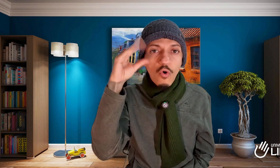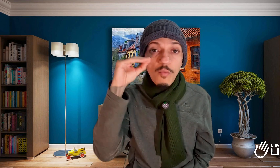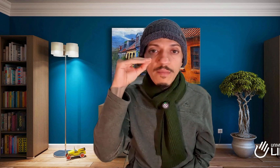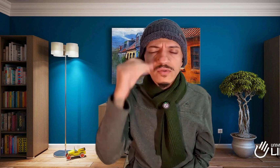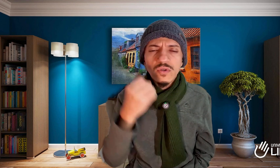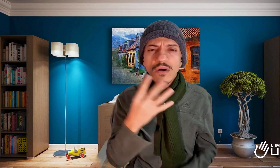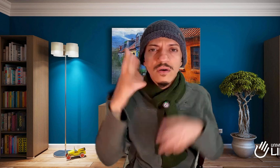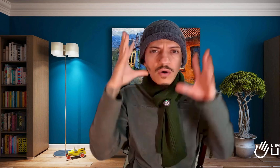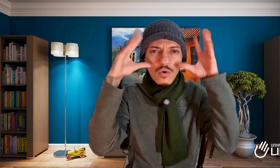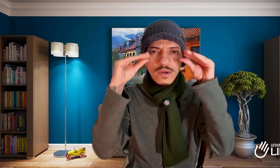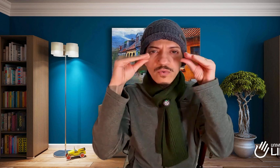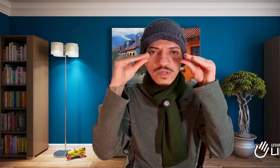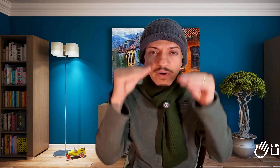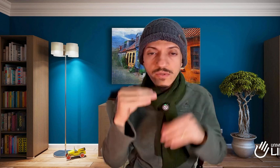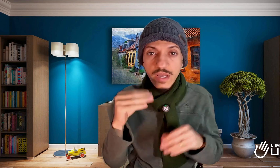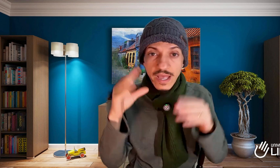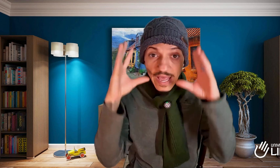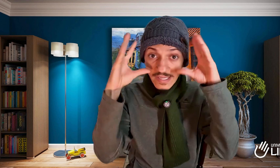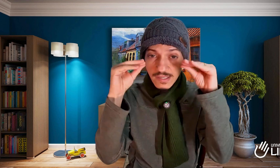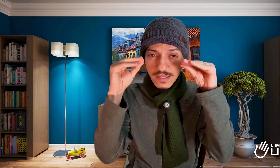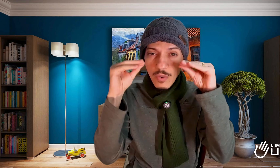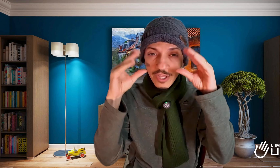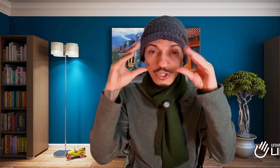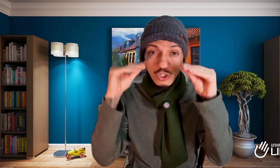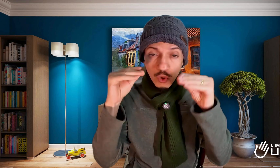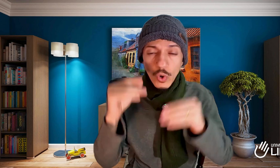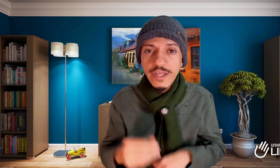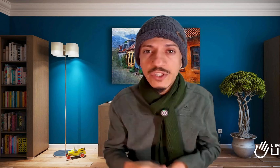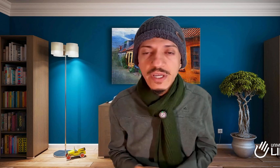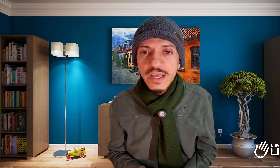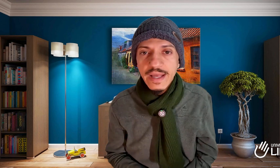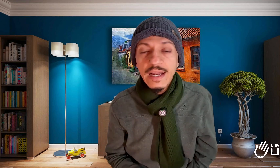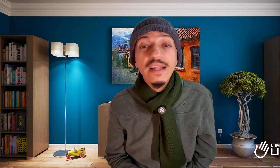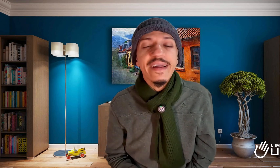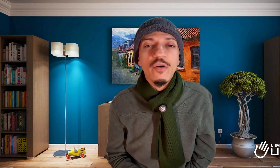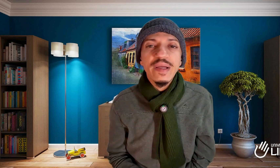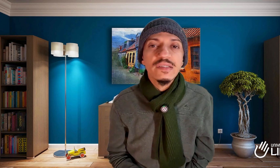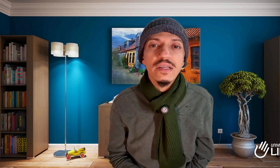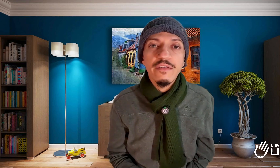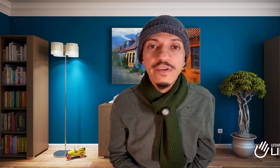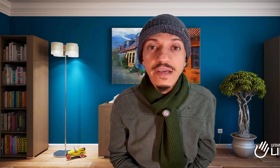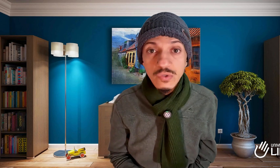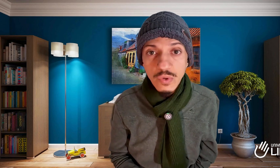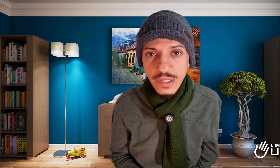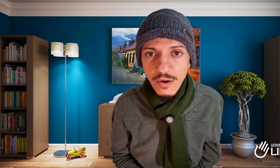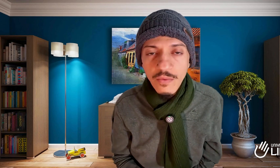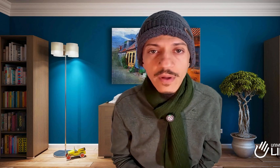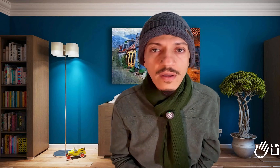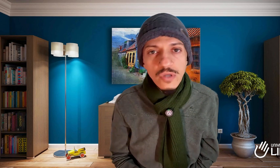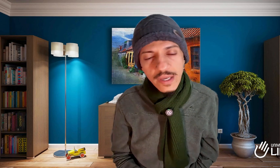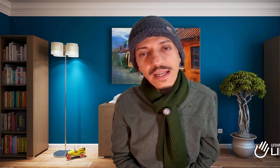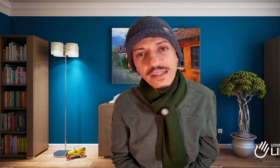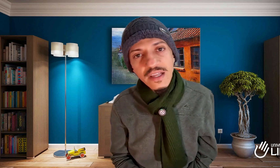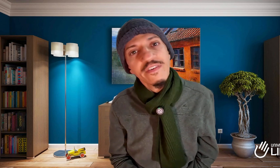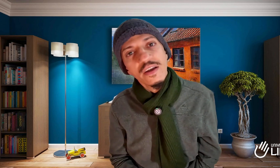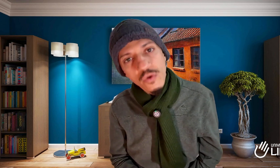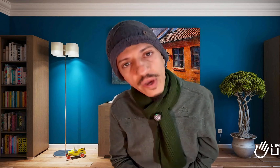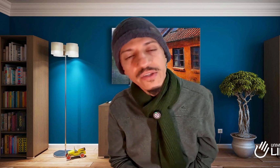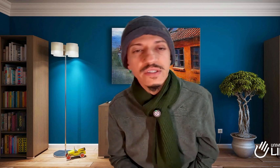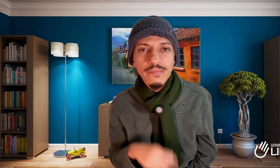mão só ou com as duas mãos. Esse sinal aqui de noite, ele literalmente significa escuridão, só que ele significa noite. Você pode usar